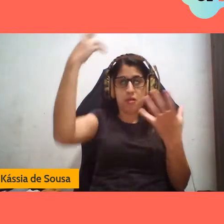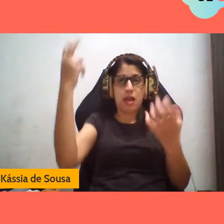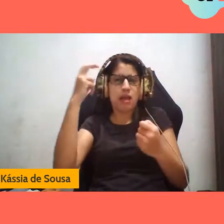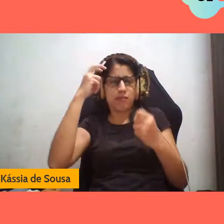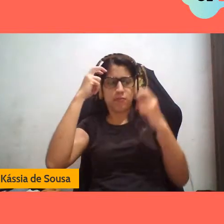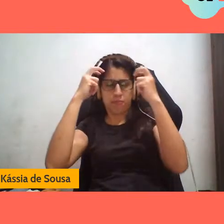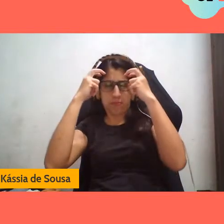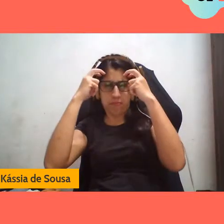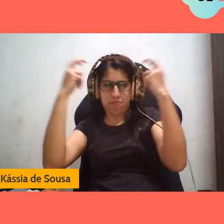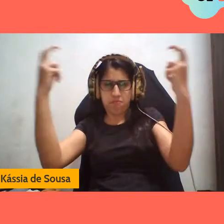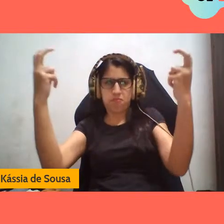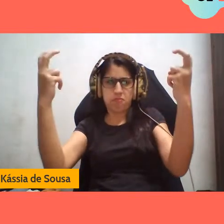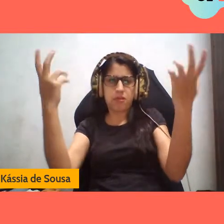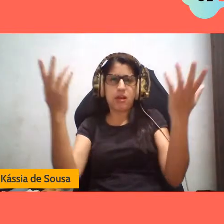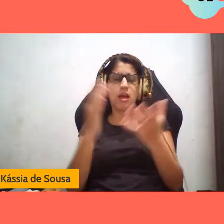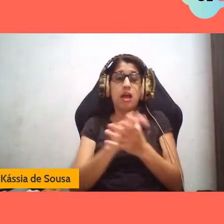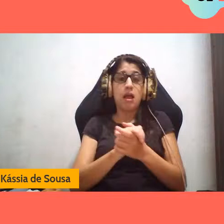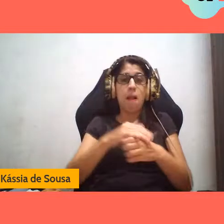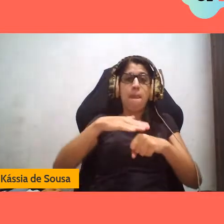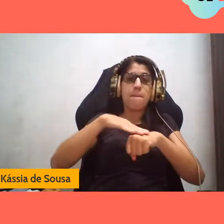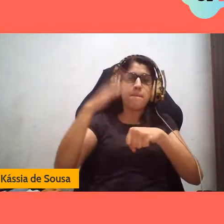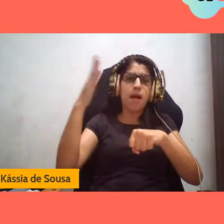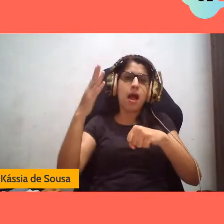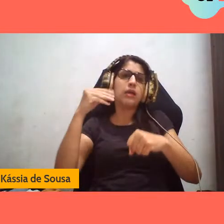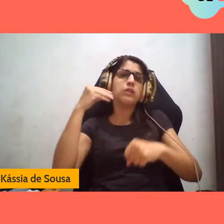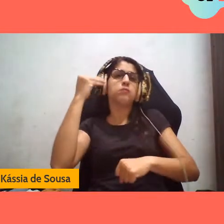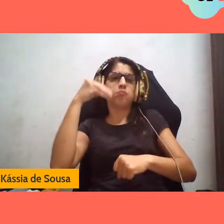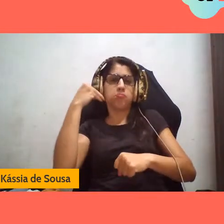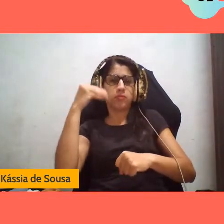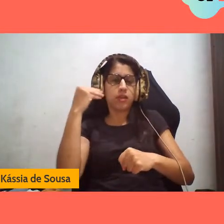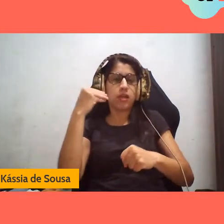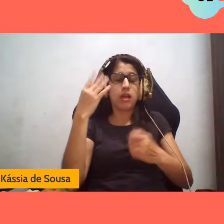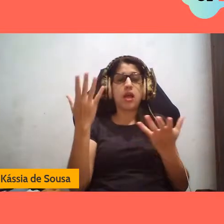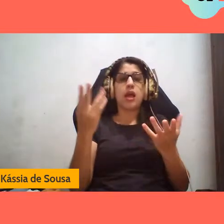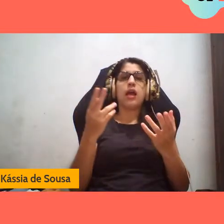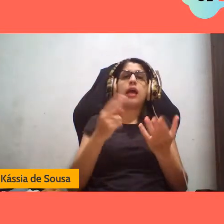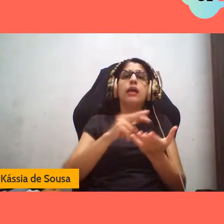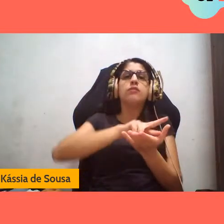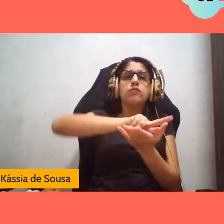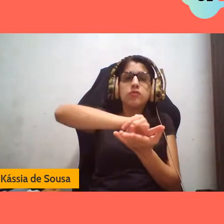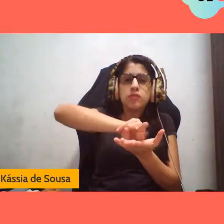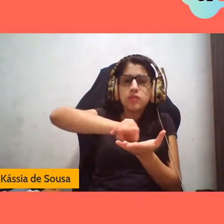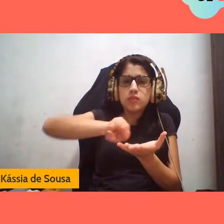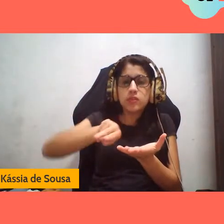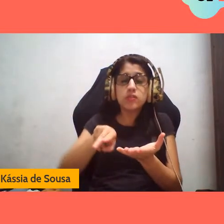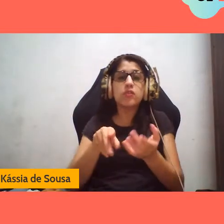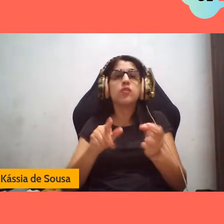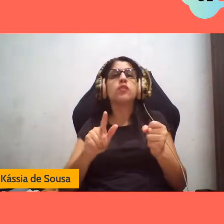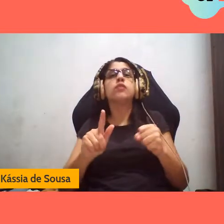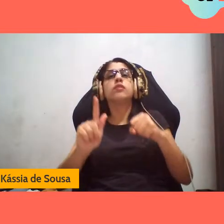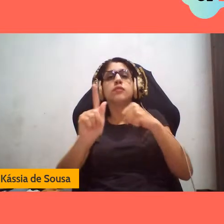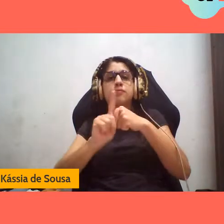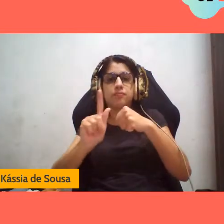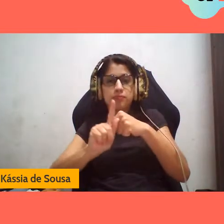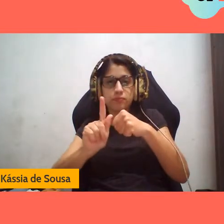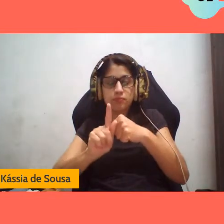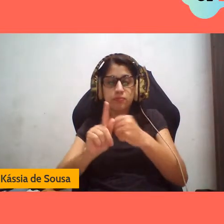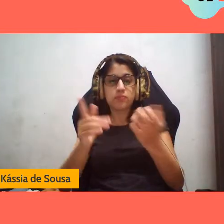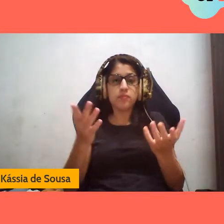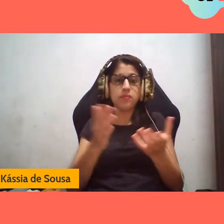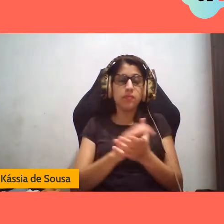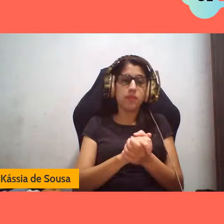vivência, de mais experiente em coisas acadêmicas. Peço desculpas